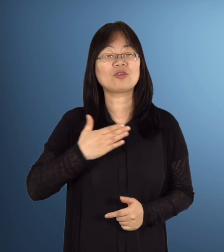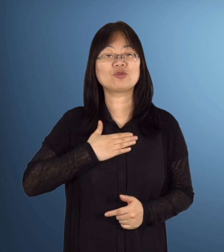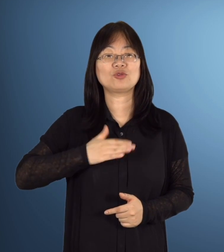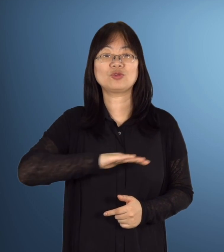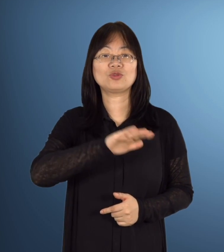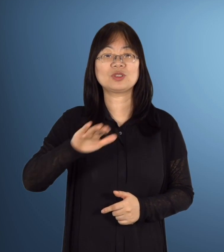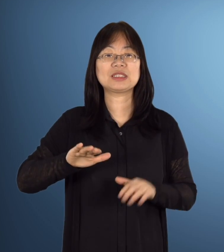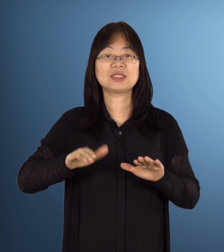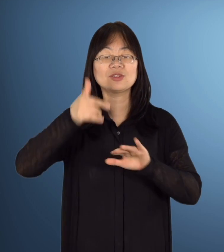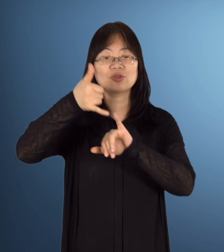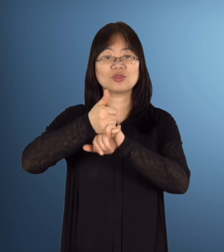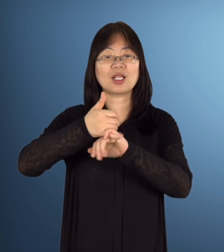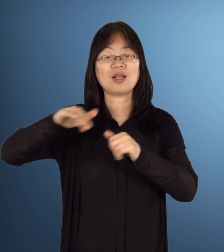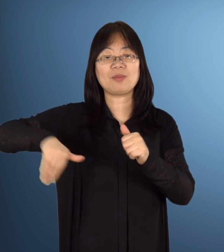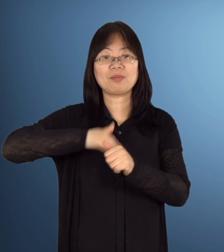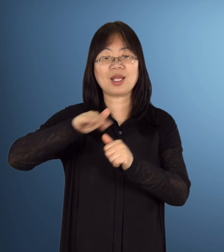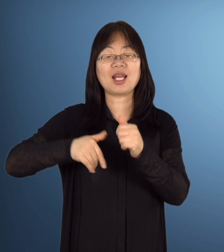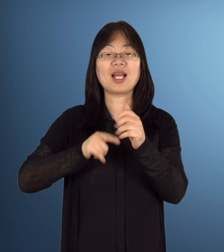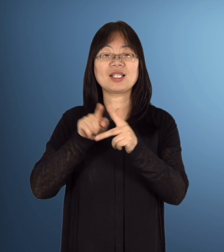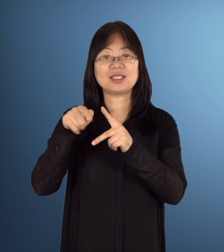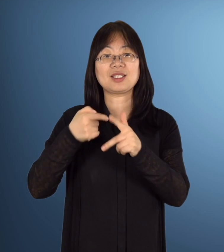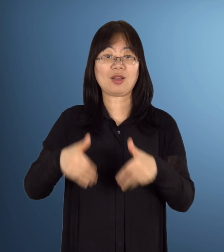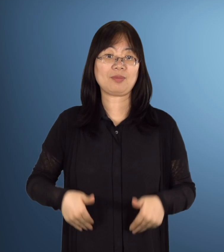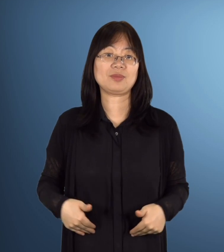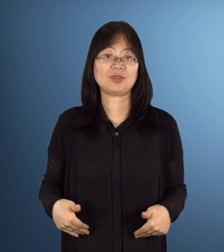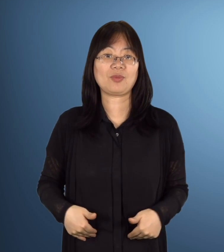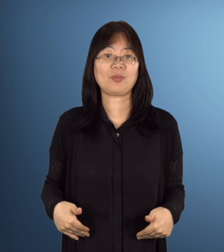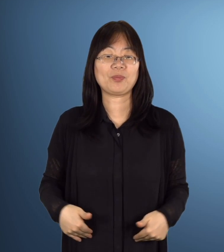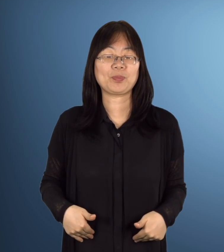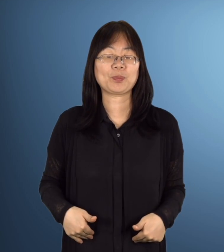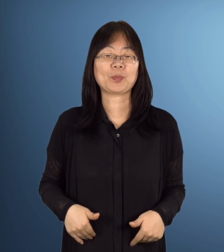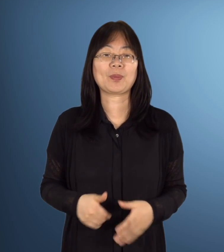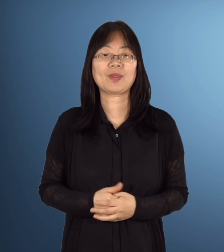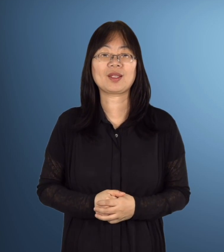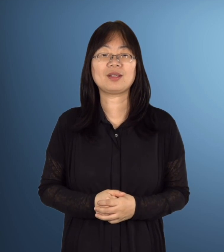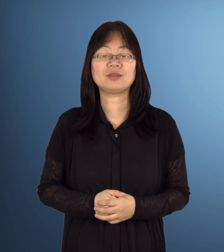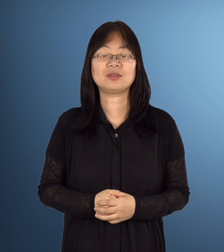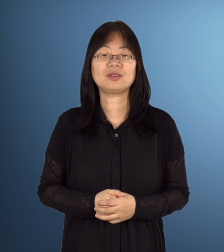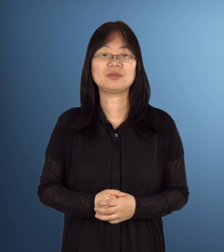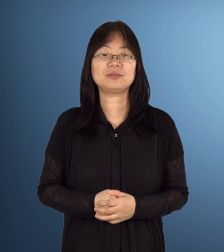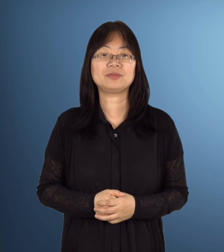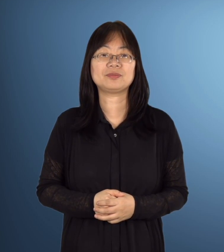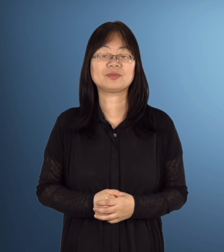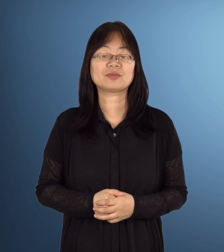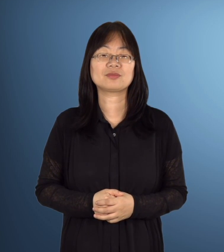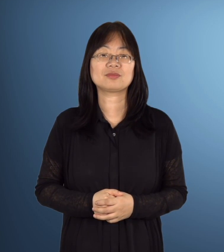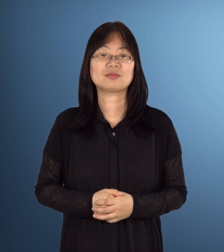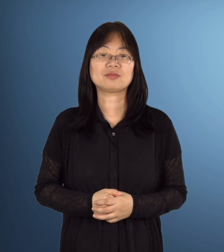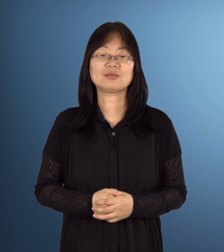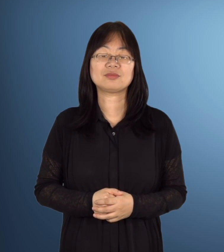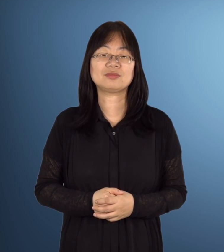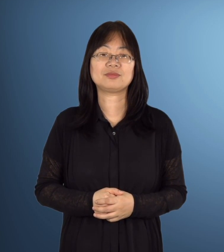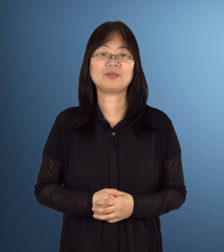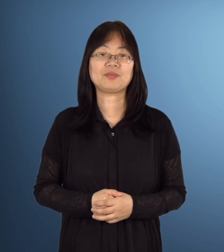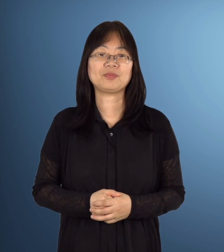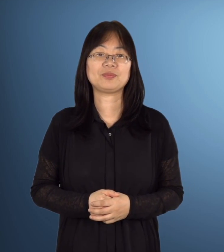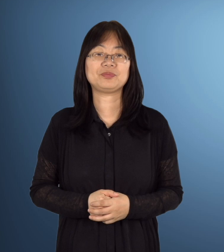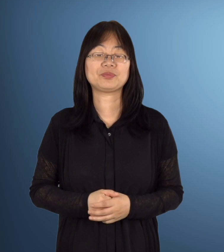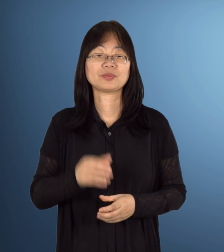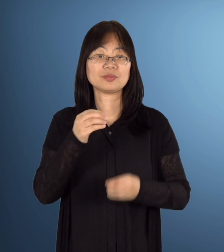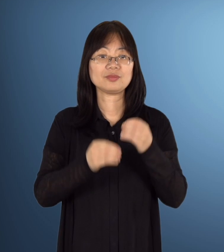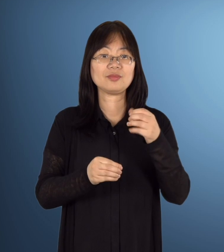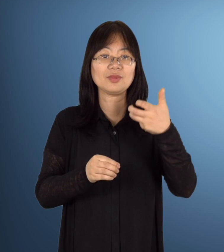우리는 이 구약적 배경을 좀 이해하고 보면 이해가 빠를 것 같습니다.